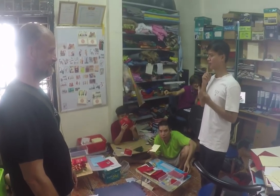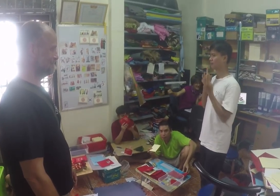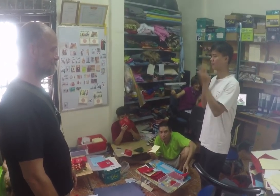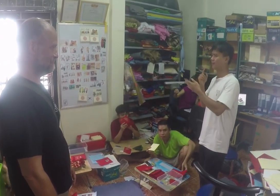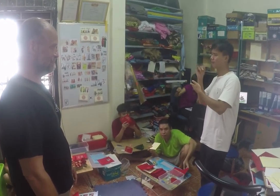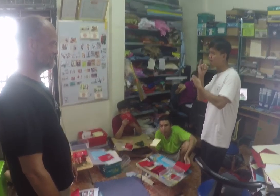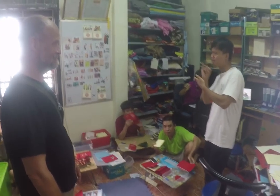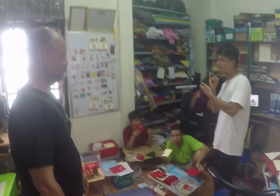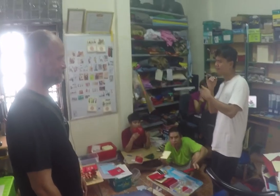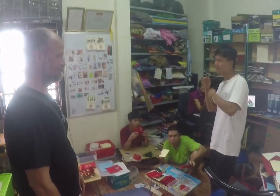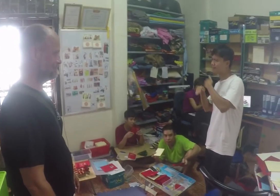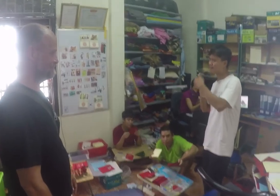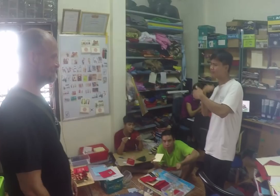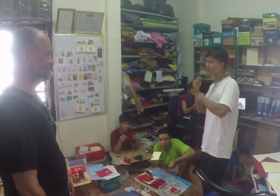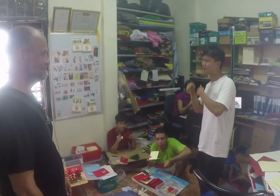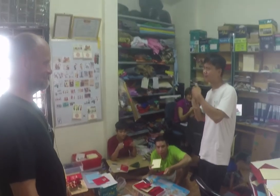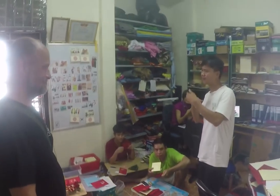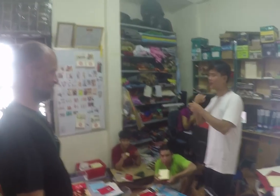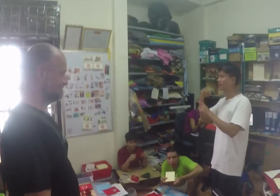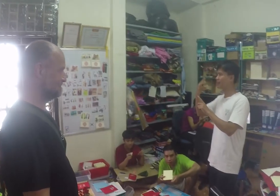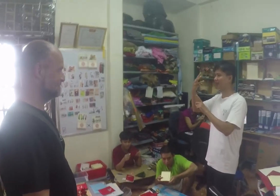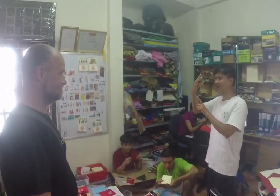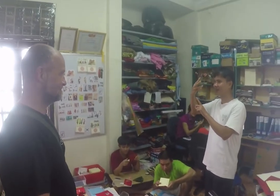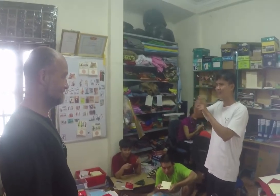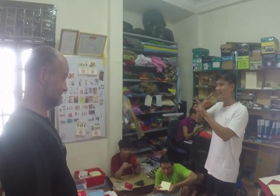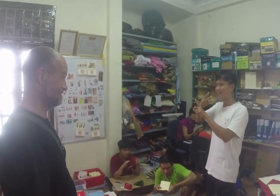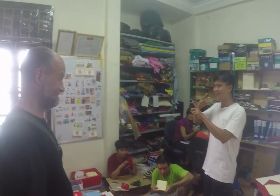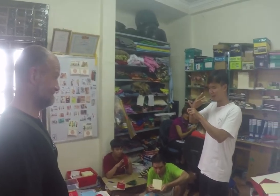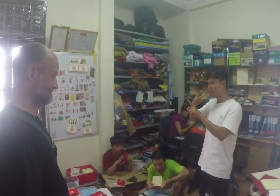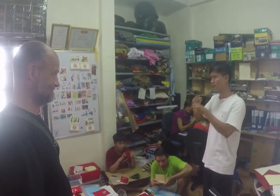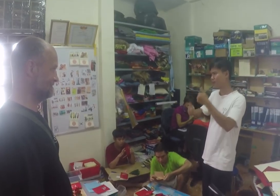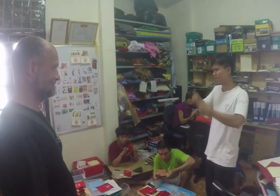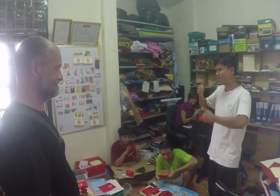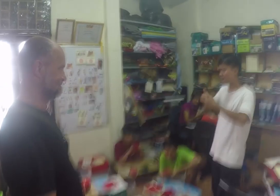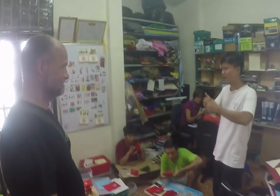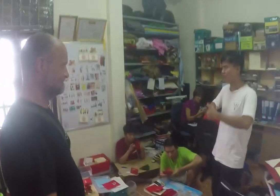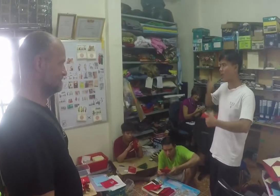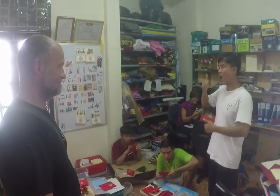Doch ich musste es lernen. Nach und nach, nach 3 Monaten klappte es.